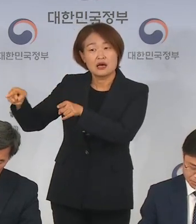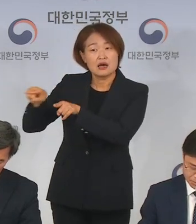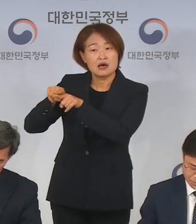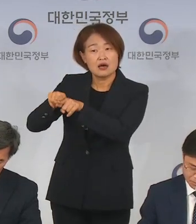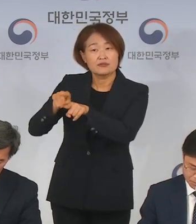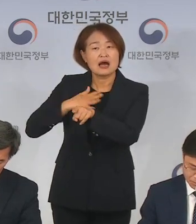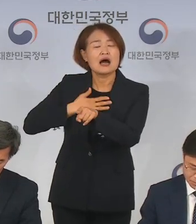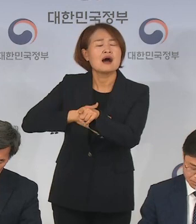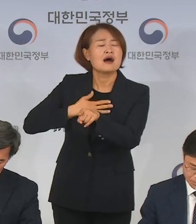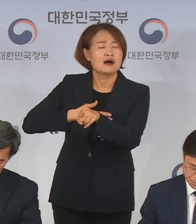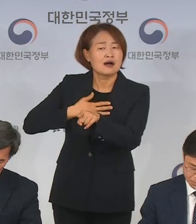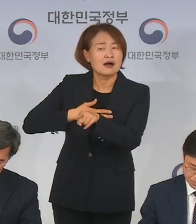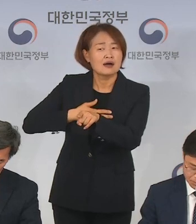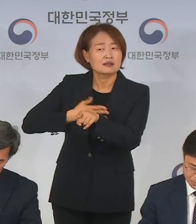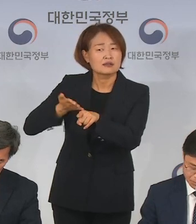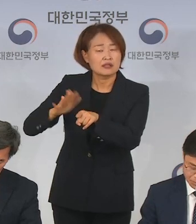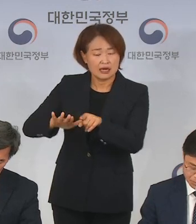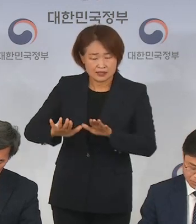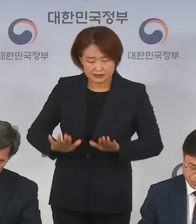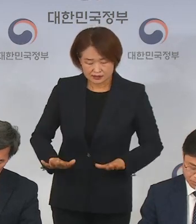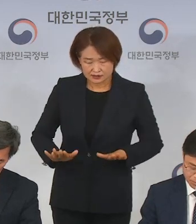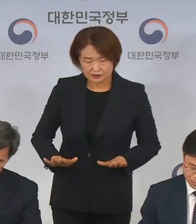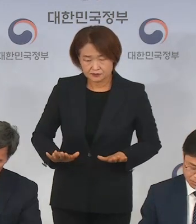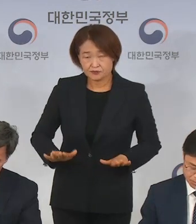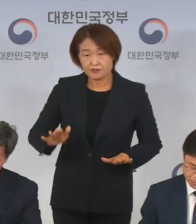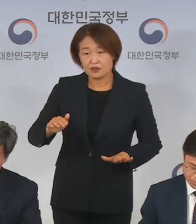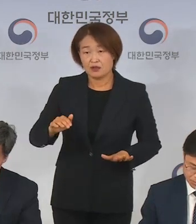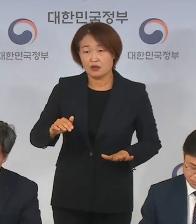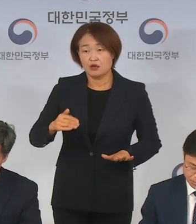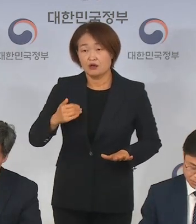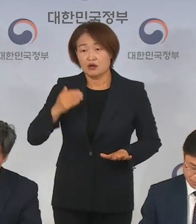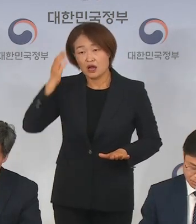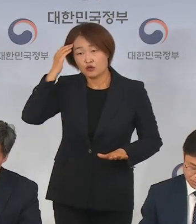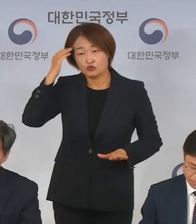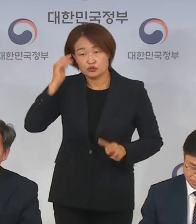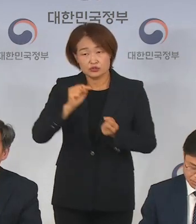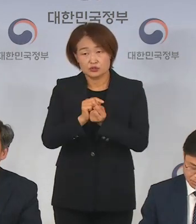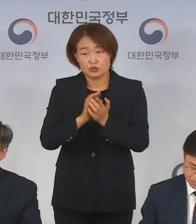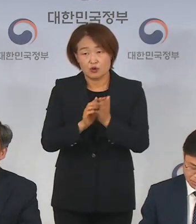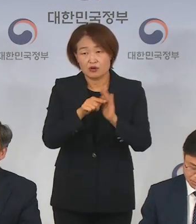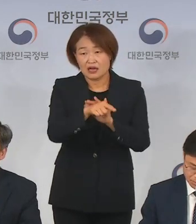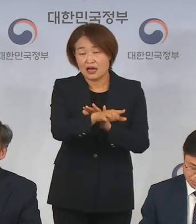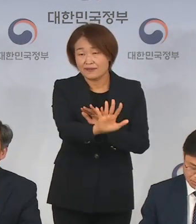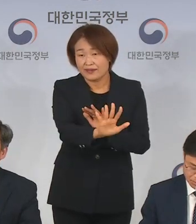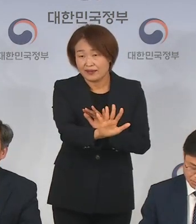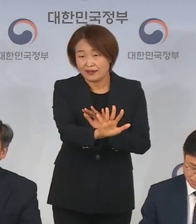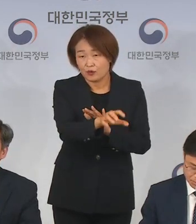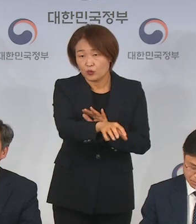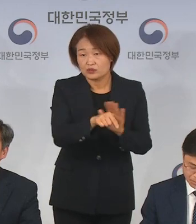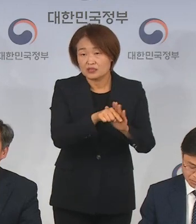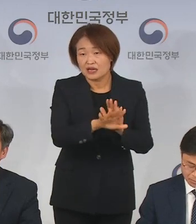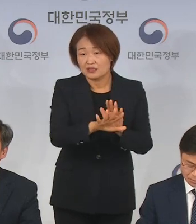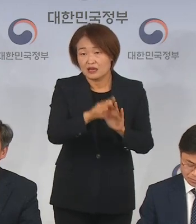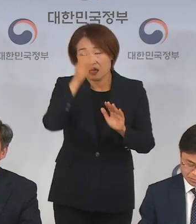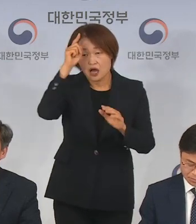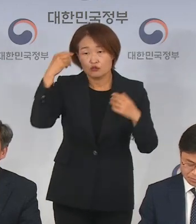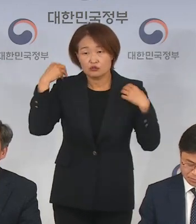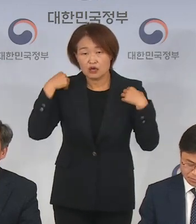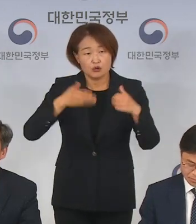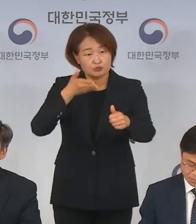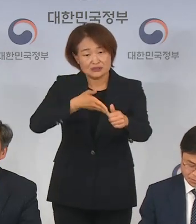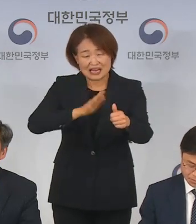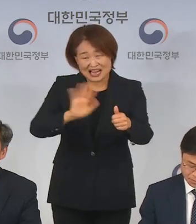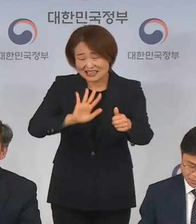것으로 알고 있습니다. 그런데 우리는 현장에는 가지 않는데 민간 전문가들이 한국 정부가 요청을 안